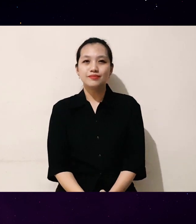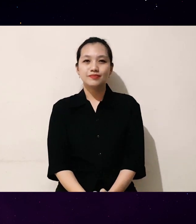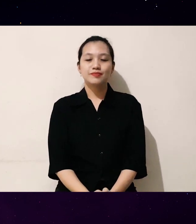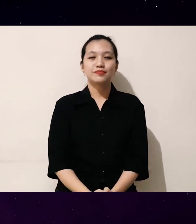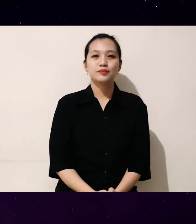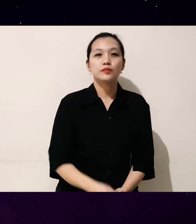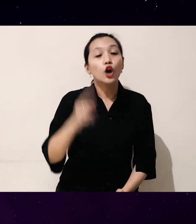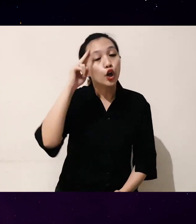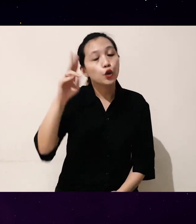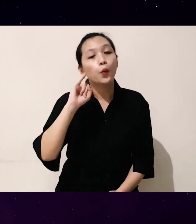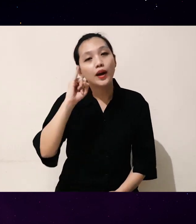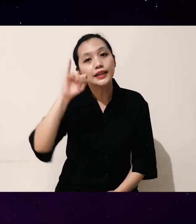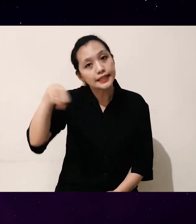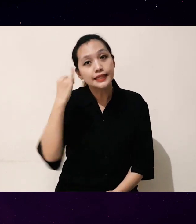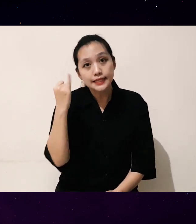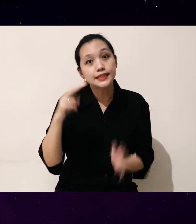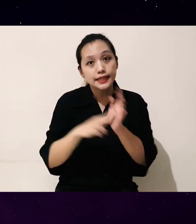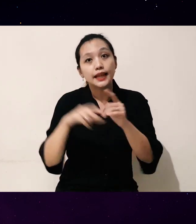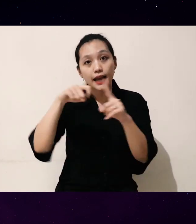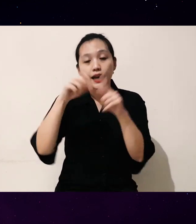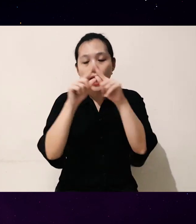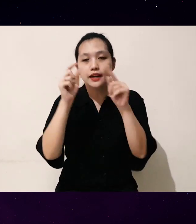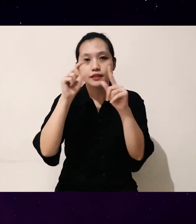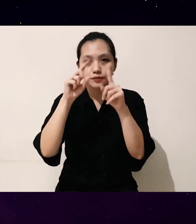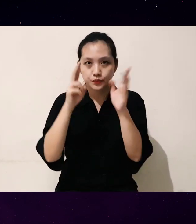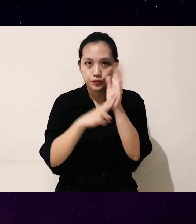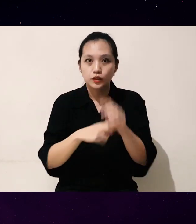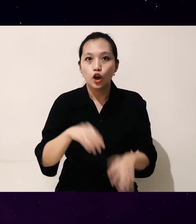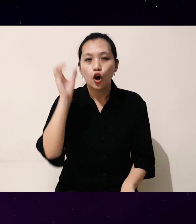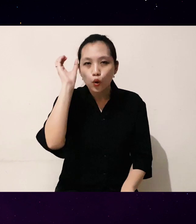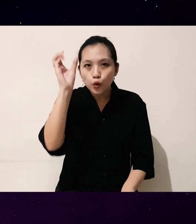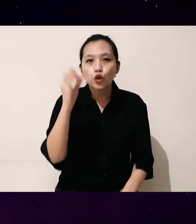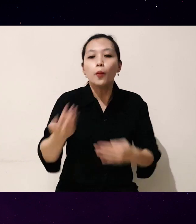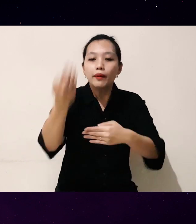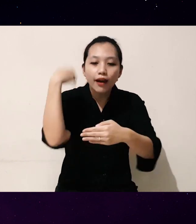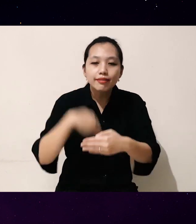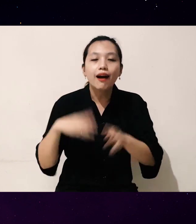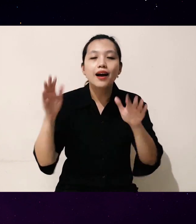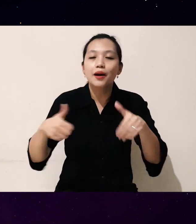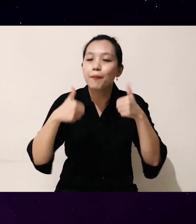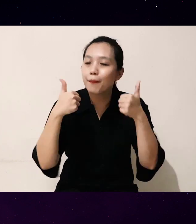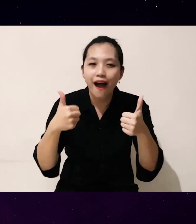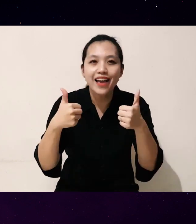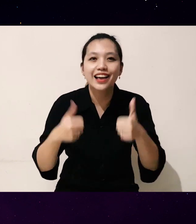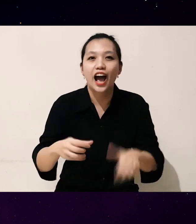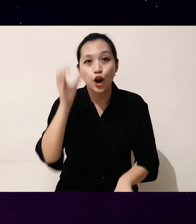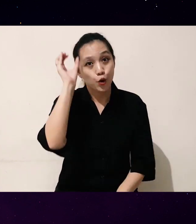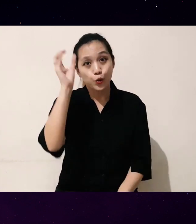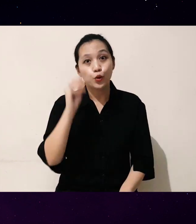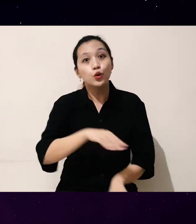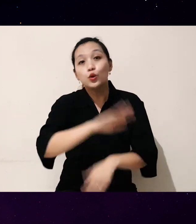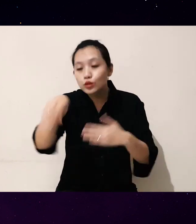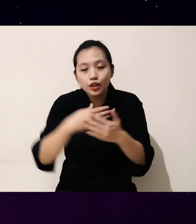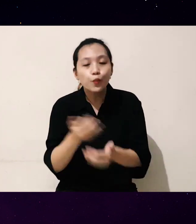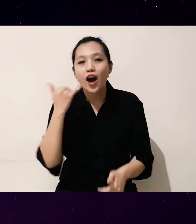memegang ini juga, bahwa segala hal yang terjadi dalam kehidupan kita, yang Tuhan izinkan terjadi, Tuhan akan